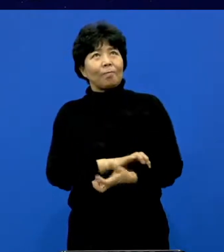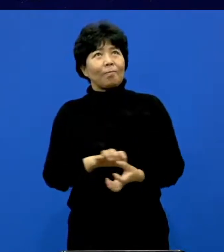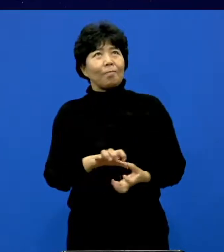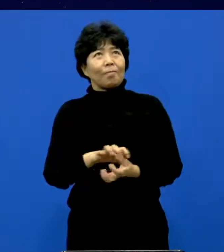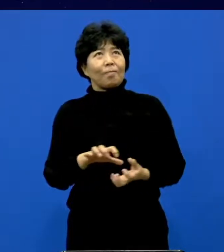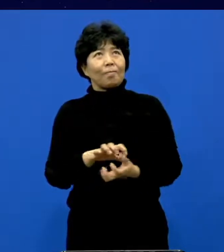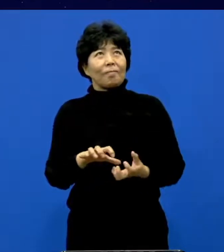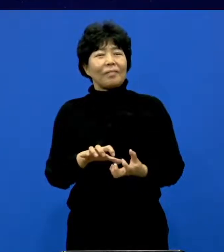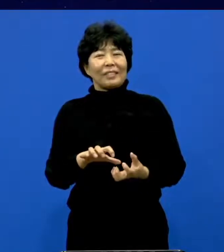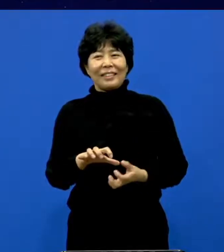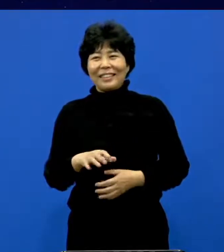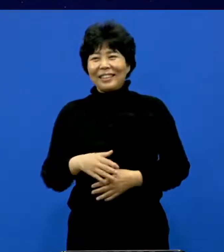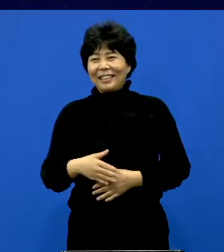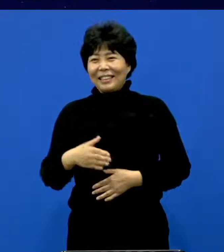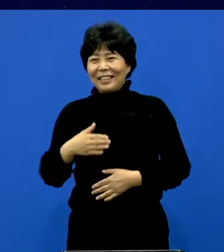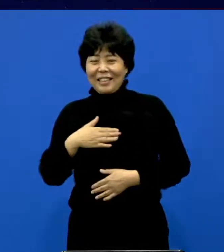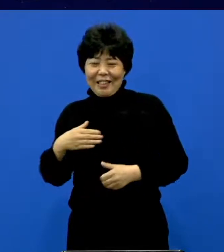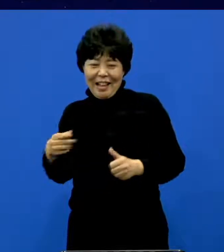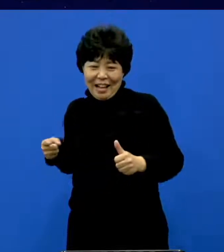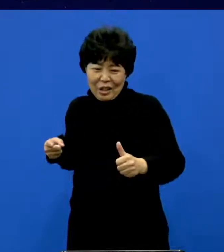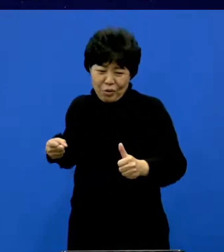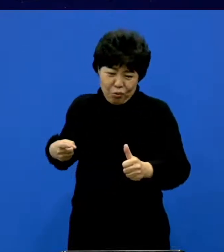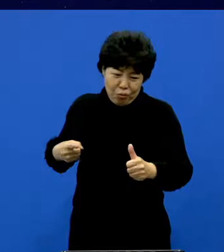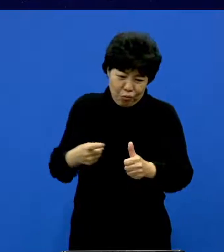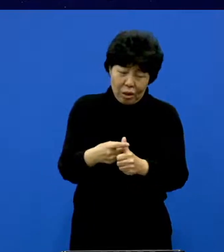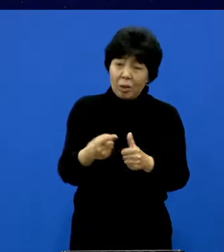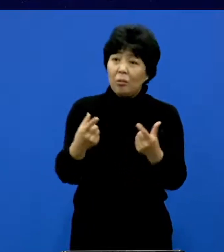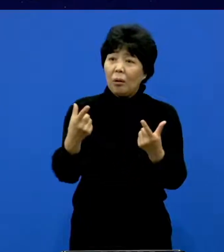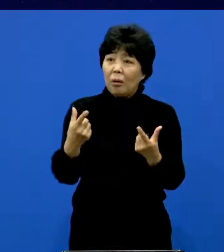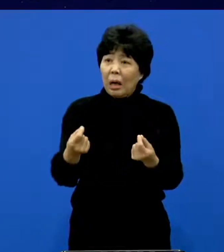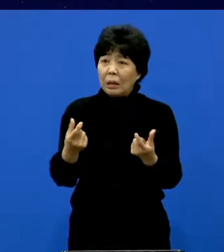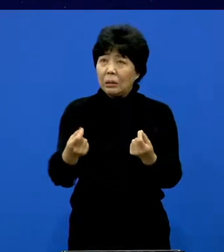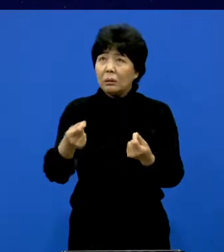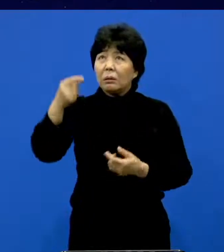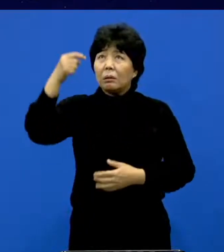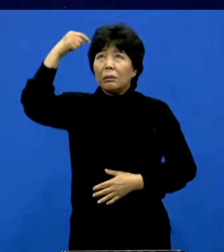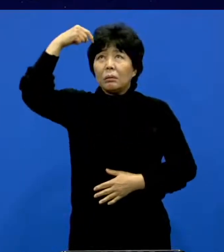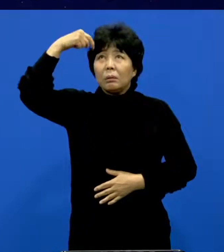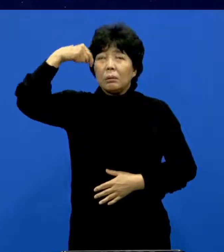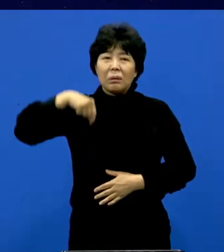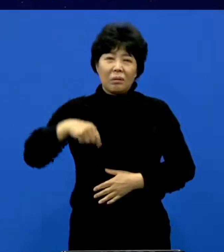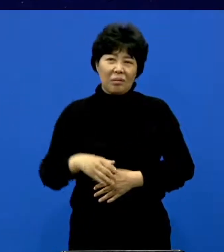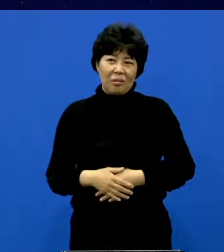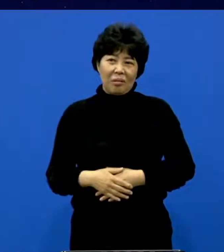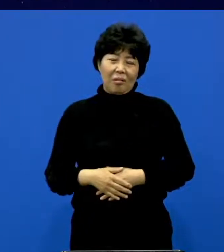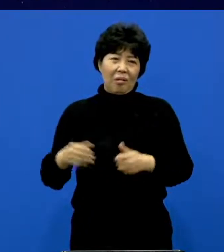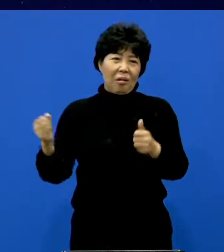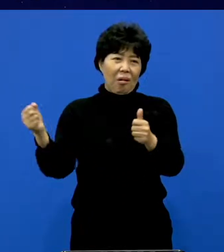그러니까 내가 죽인 것과 같은 감정에 빠져드는 거예요. 사실 그런 영화를 보면 안 돼요. 폭력적인 거예요.